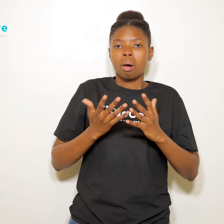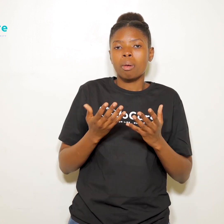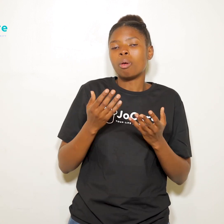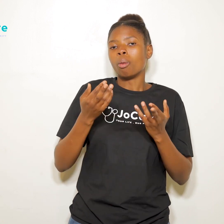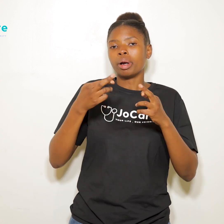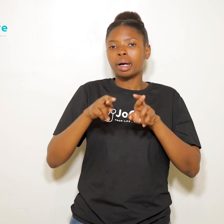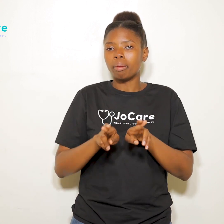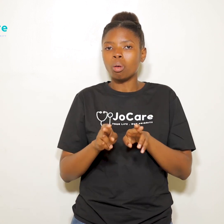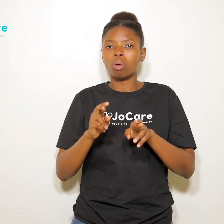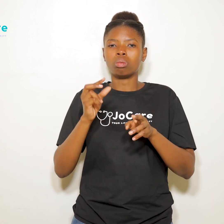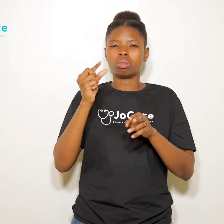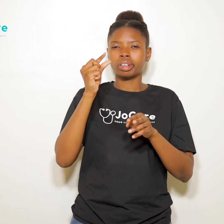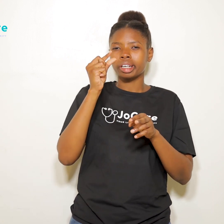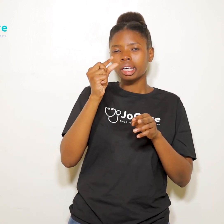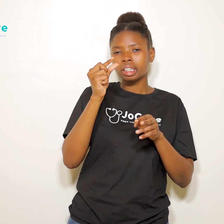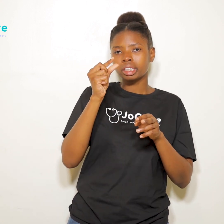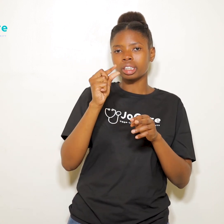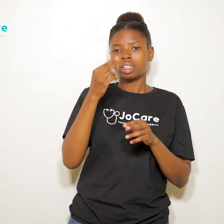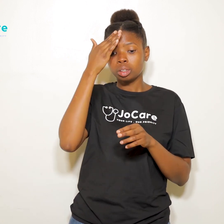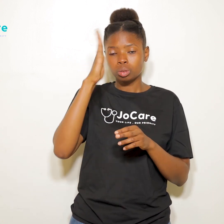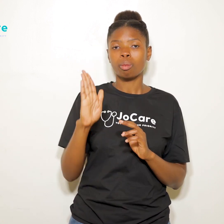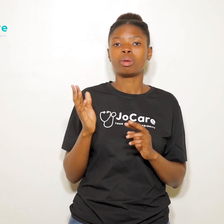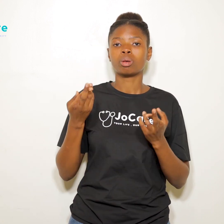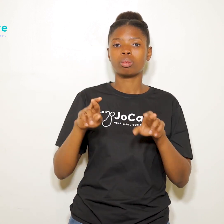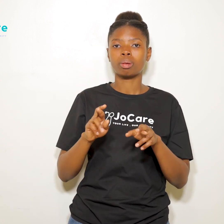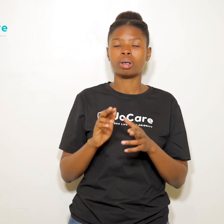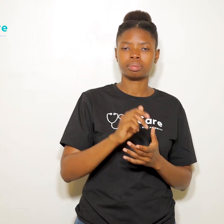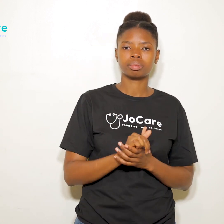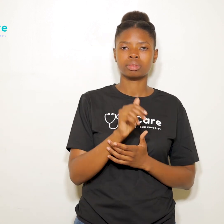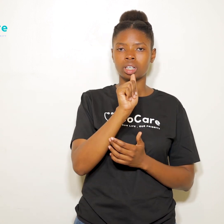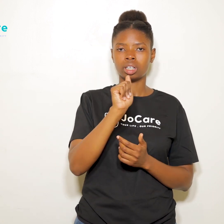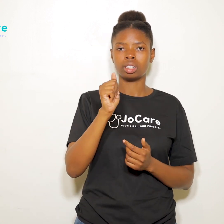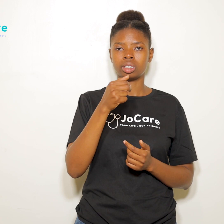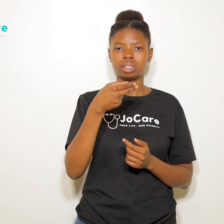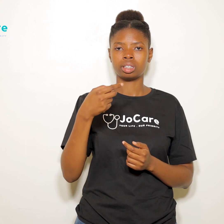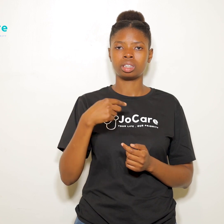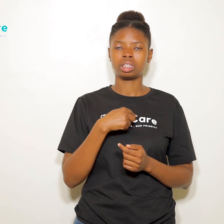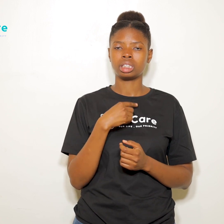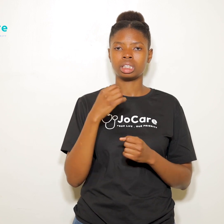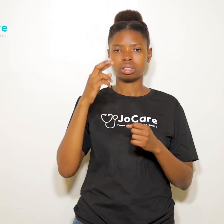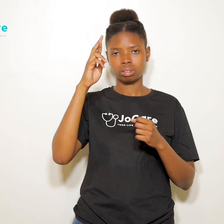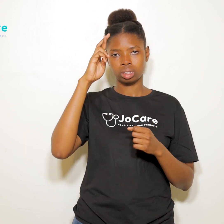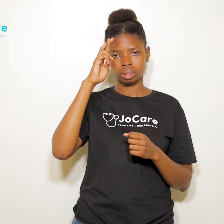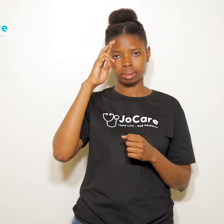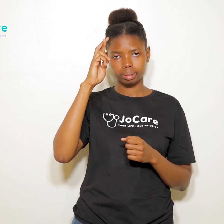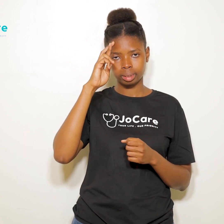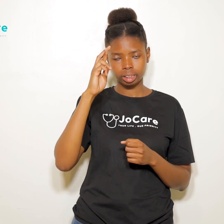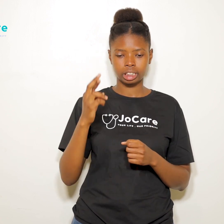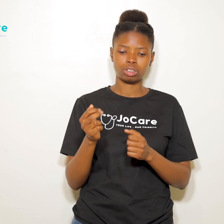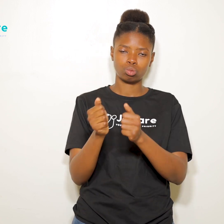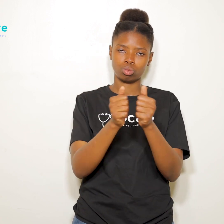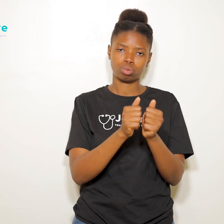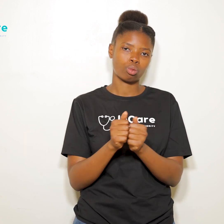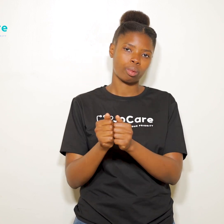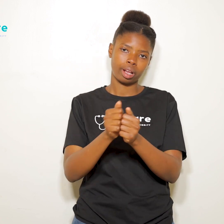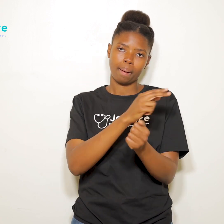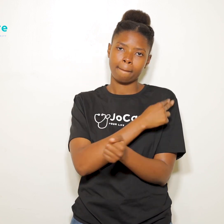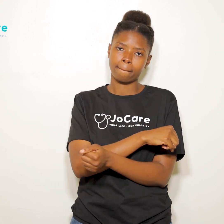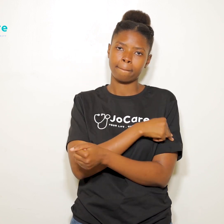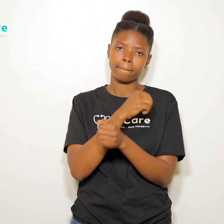ko byabayeho. Okay. Reka mbibutse yuko turi kumwe na muganga Joyeuse